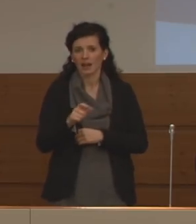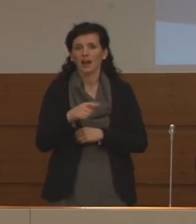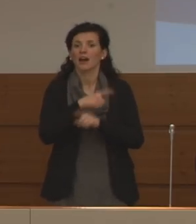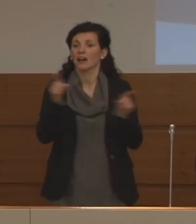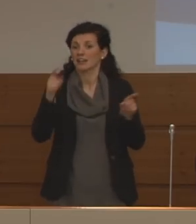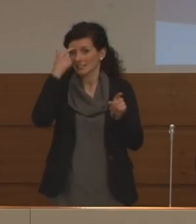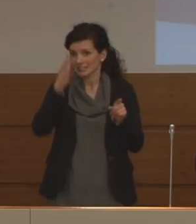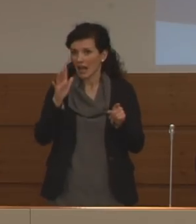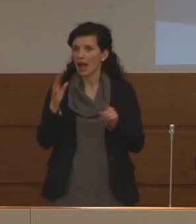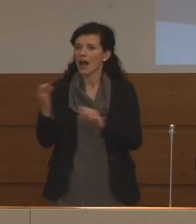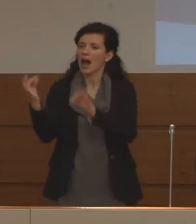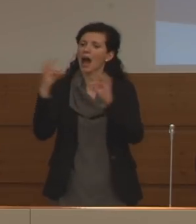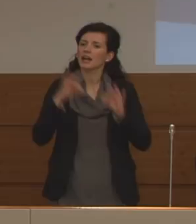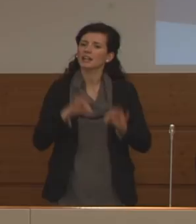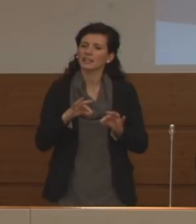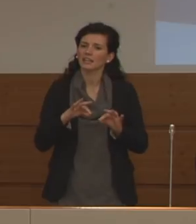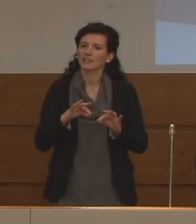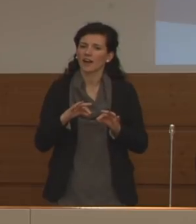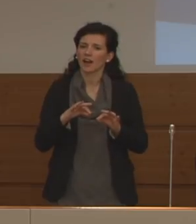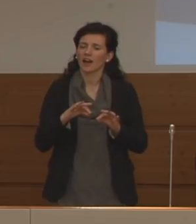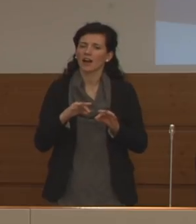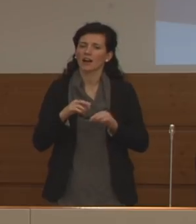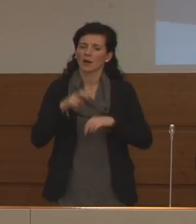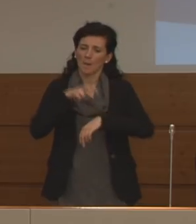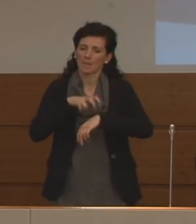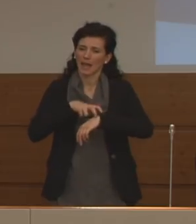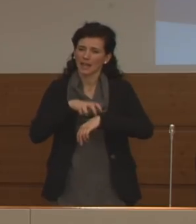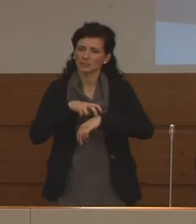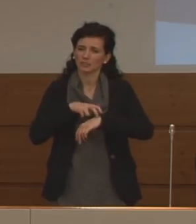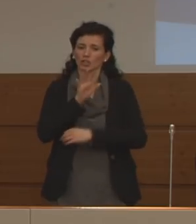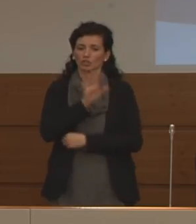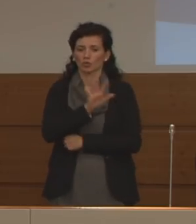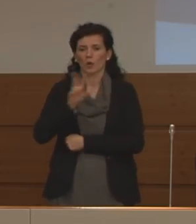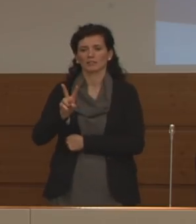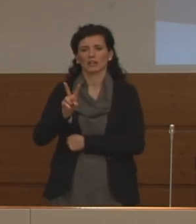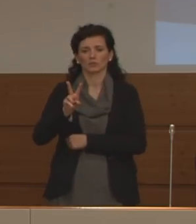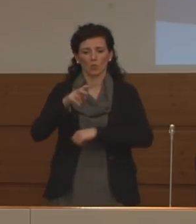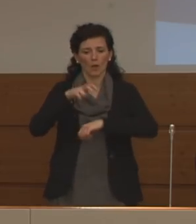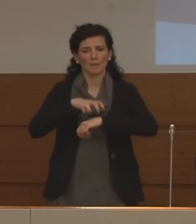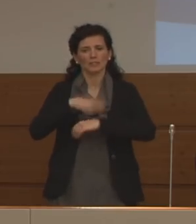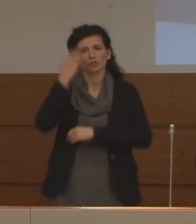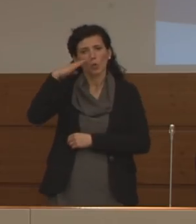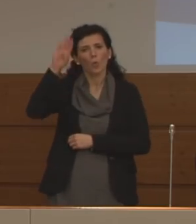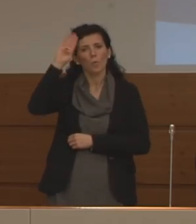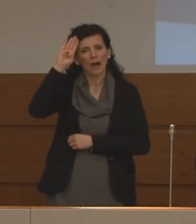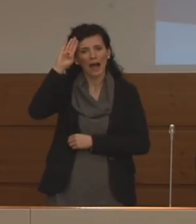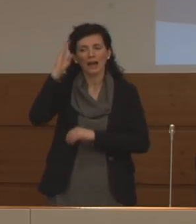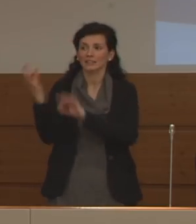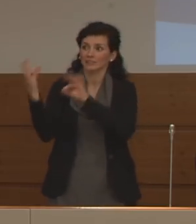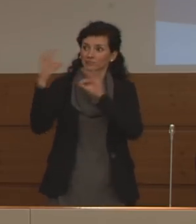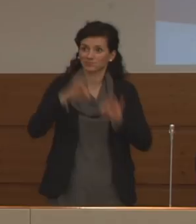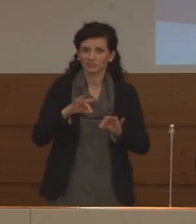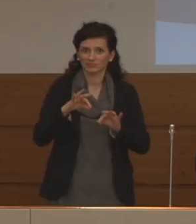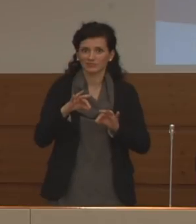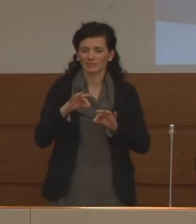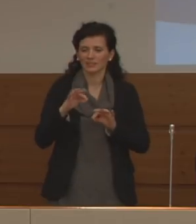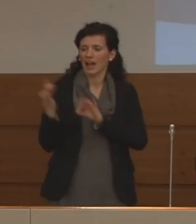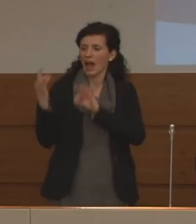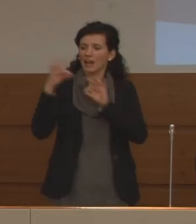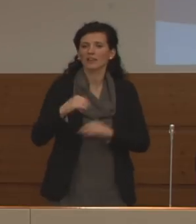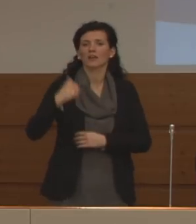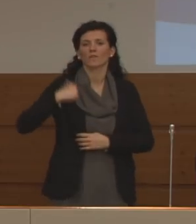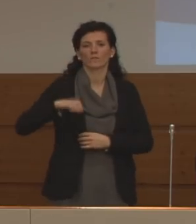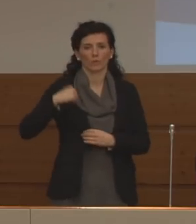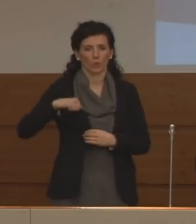anche nei medici e voglio ricordare i 52 medici cubani che sono atterrati a fiumicino e